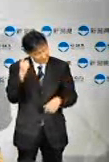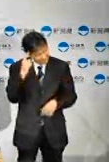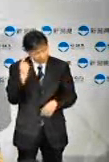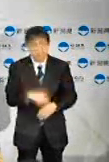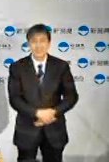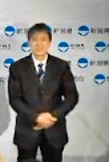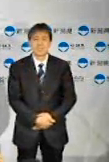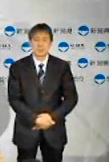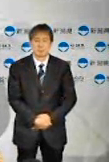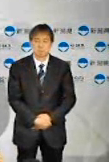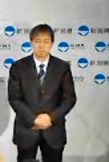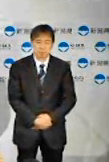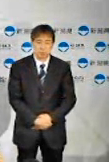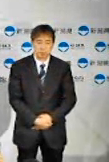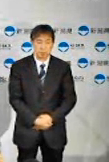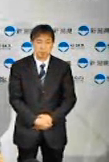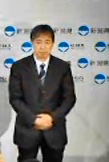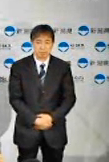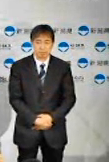分かりました。 はい、